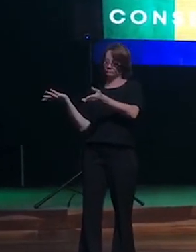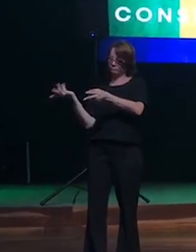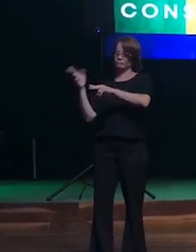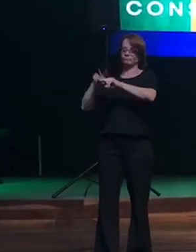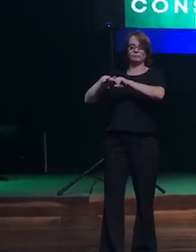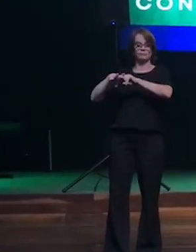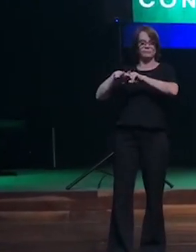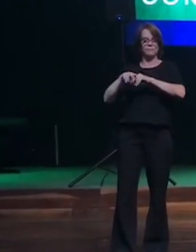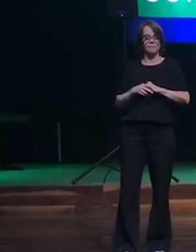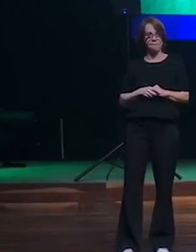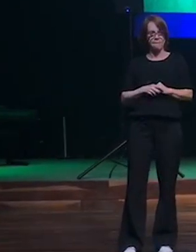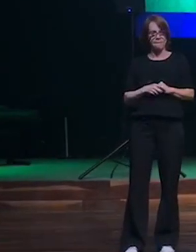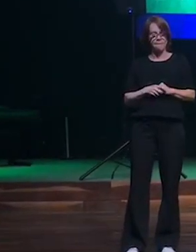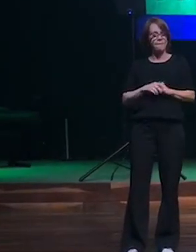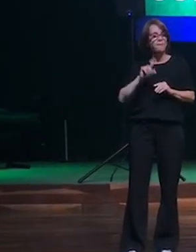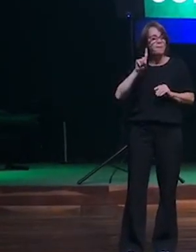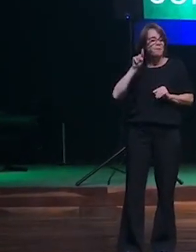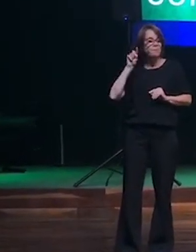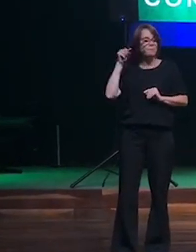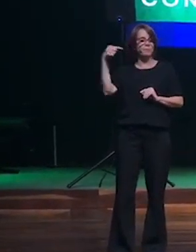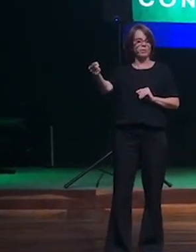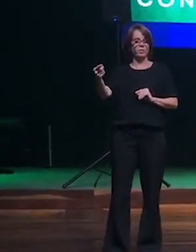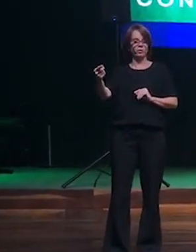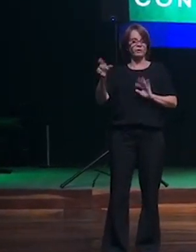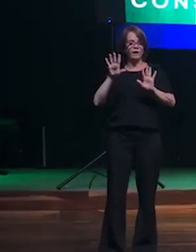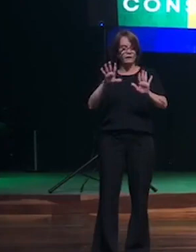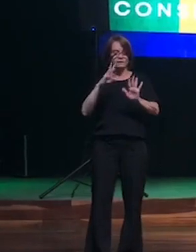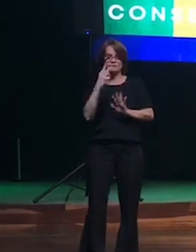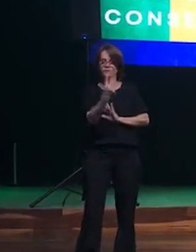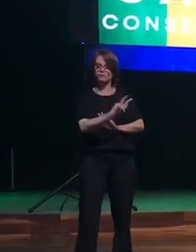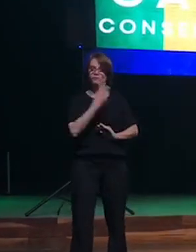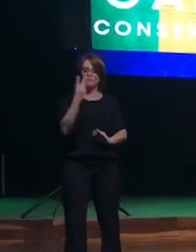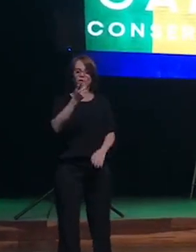Esse é um valor que nos toca a todos,